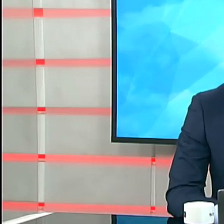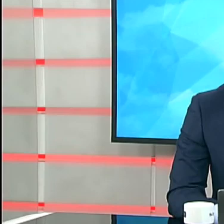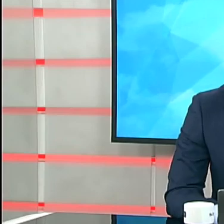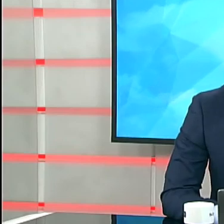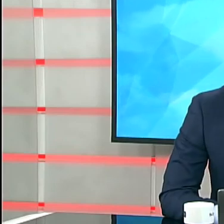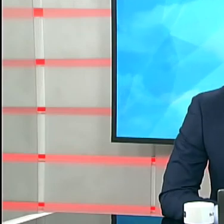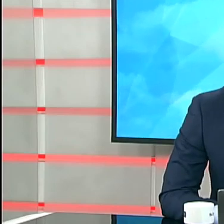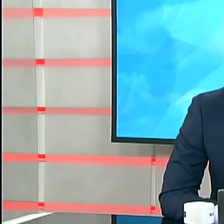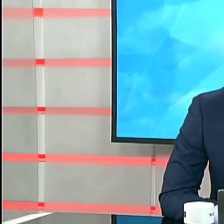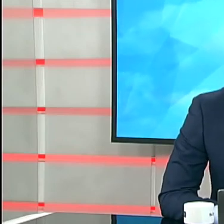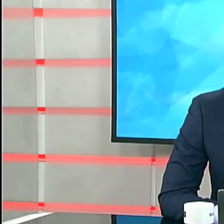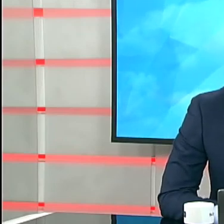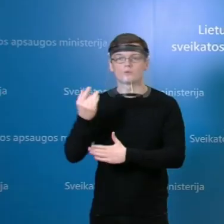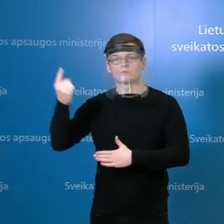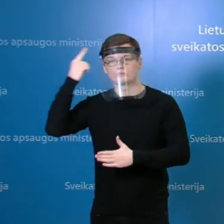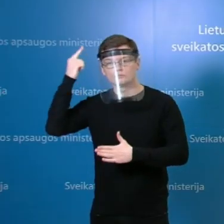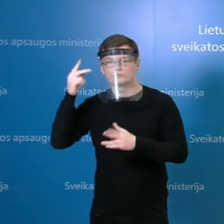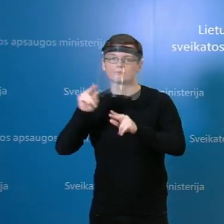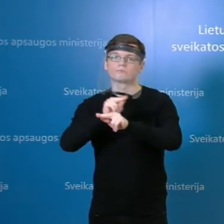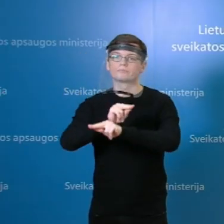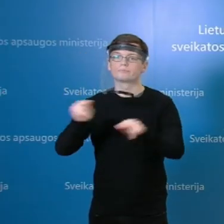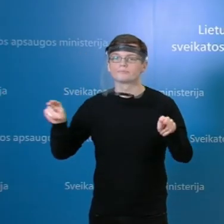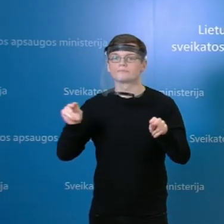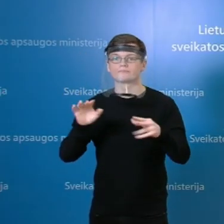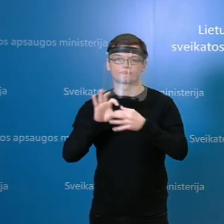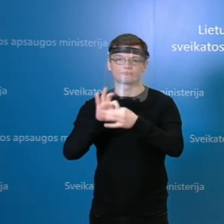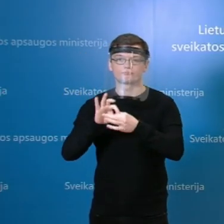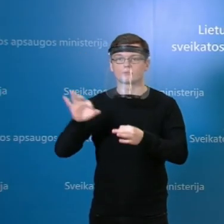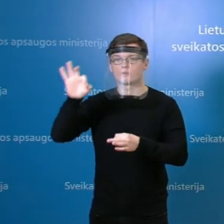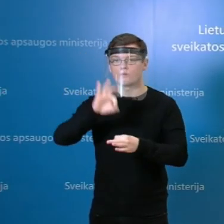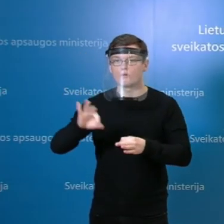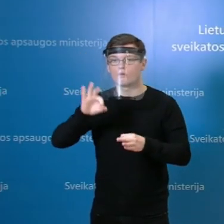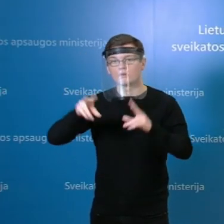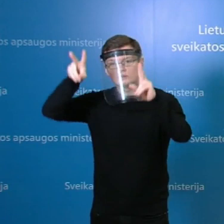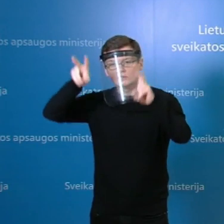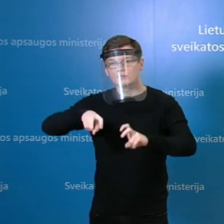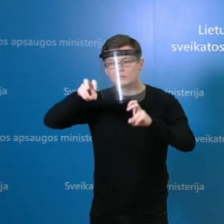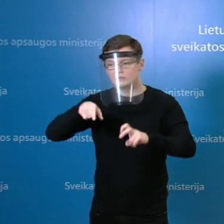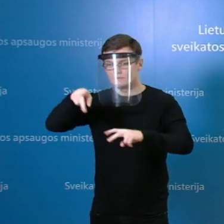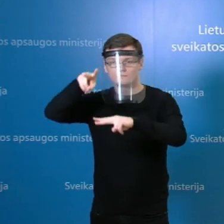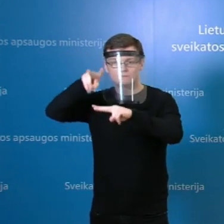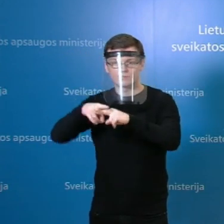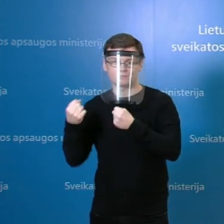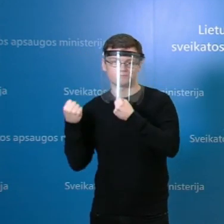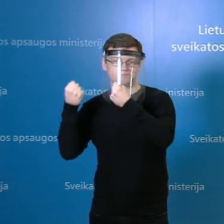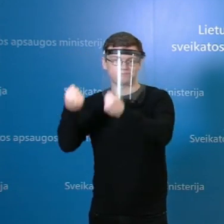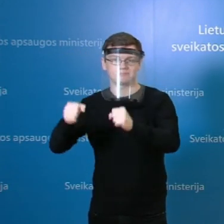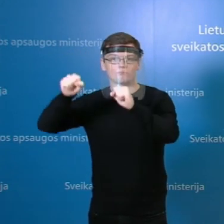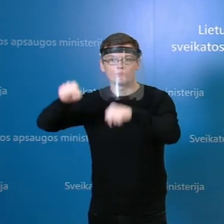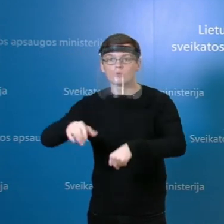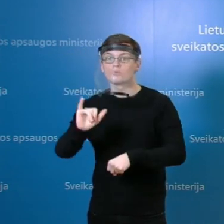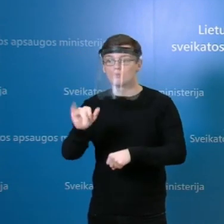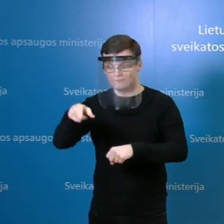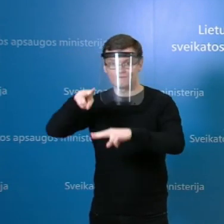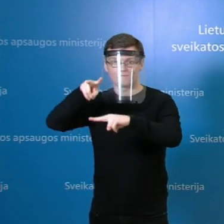situaciją Lietuvoje. Su tyrimais mobiliuosiuose punktuose. Ir